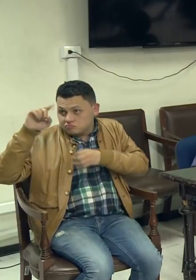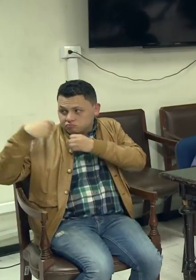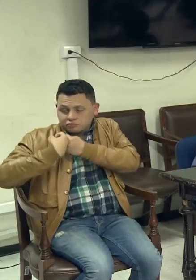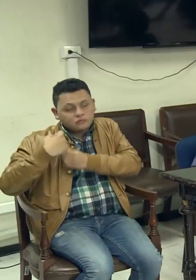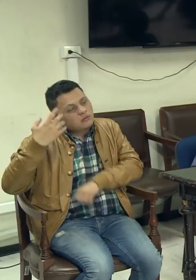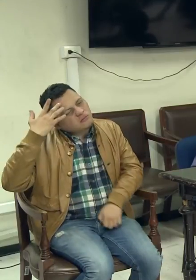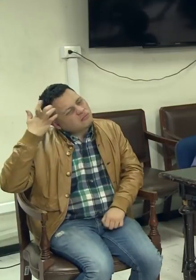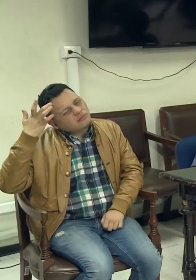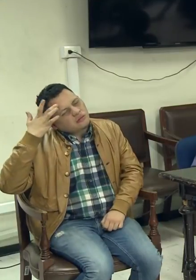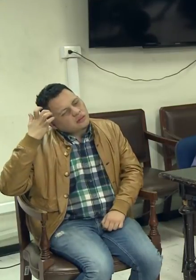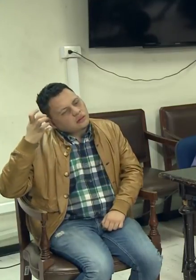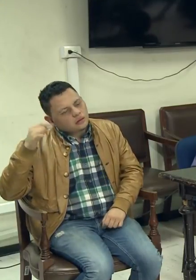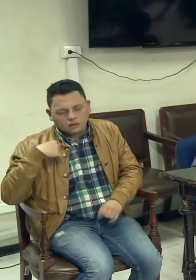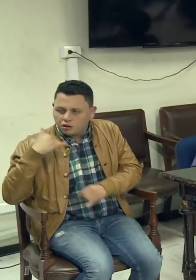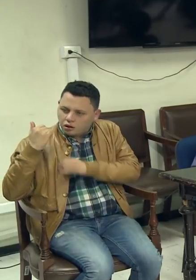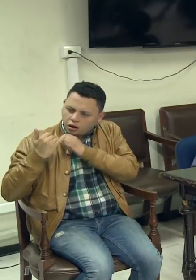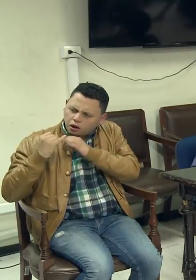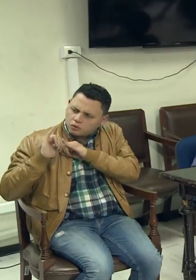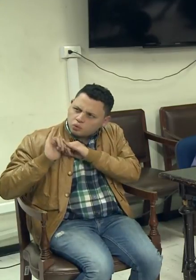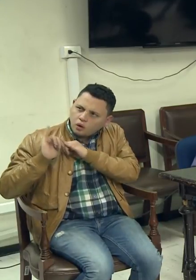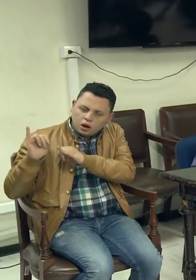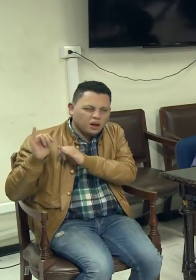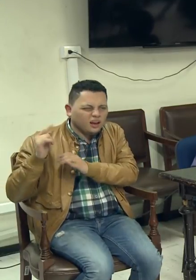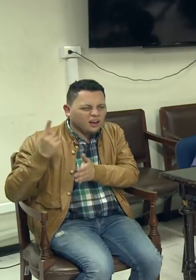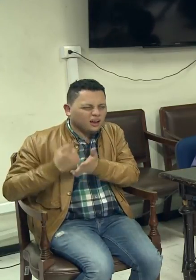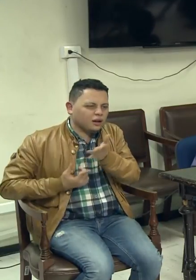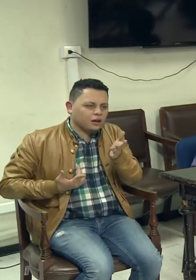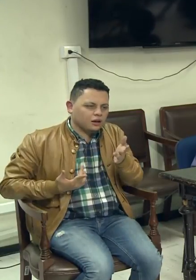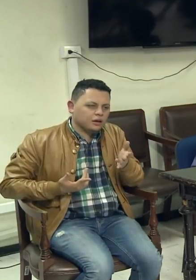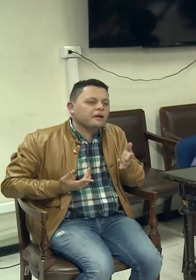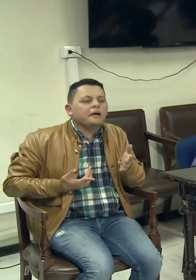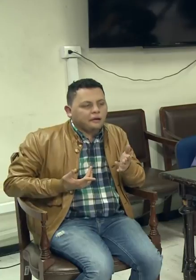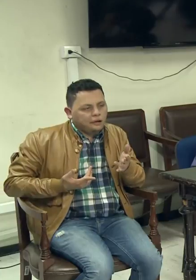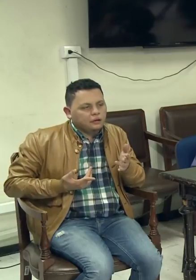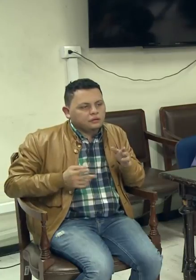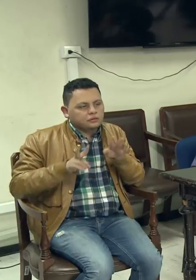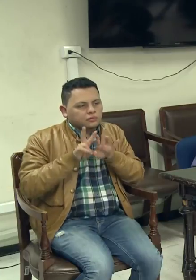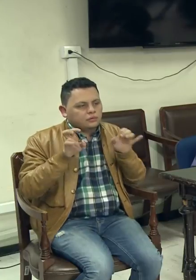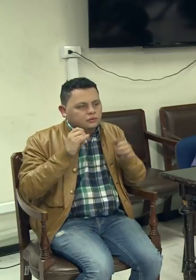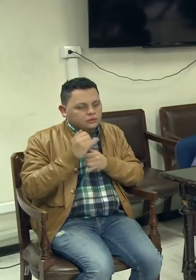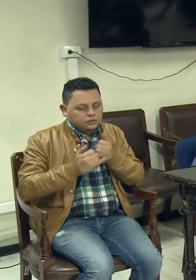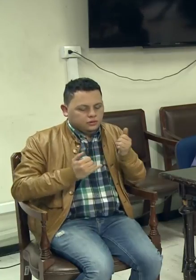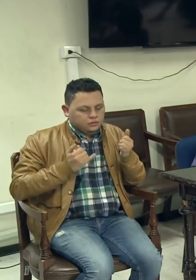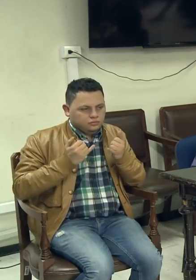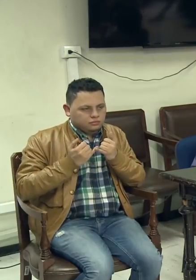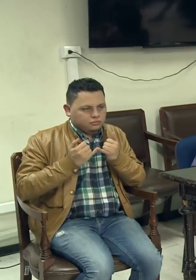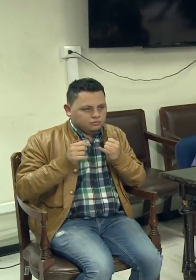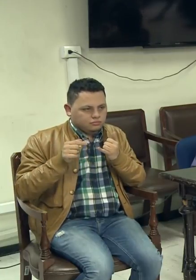¿Por qué? ¿En qué se identificaron? En el tema de la identidad.